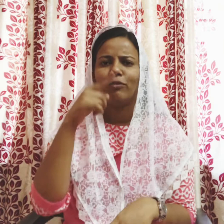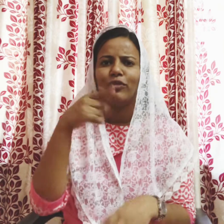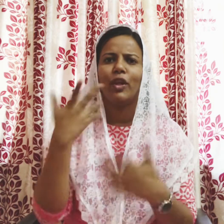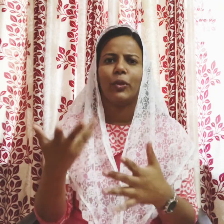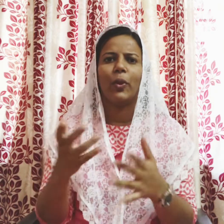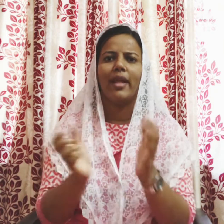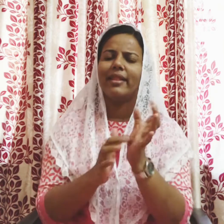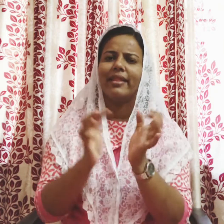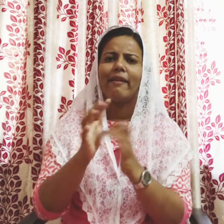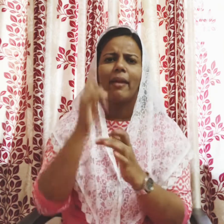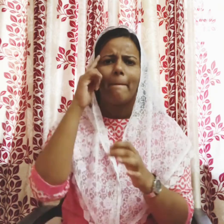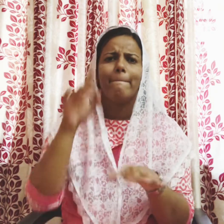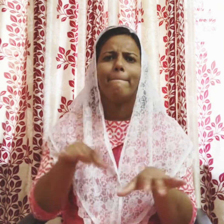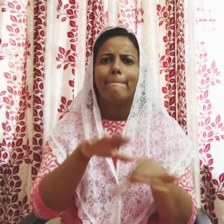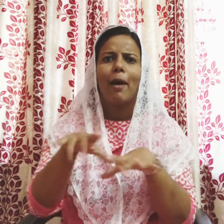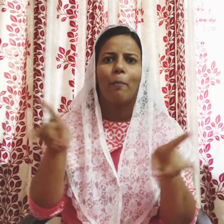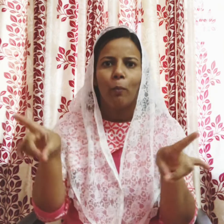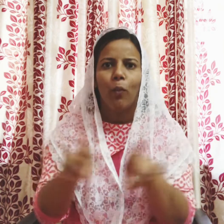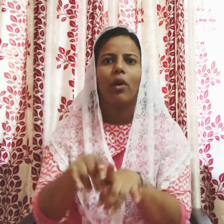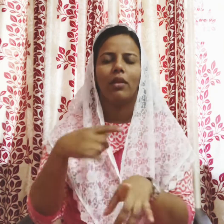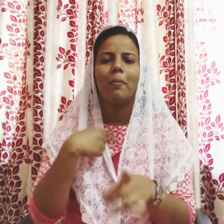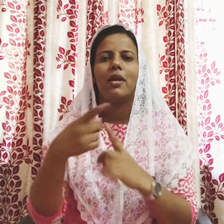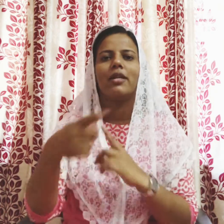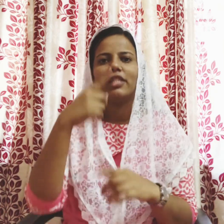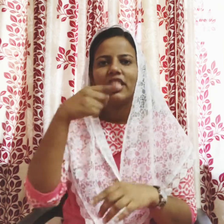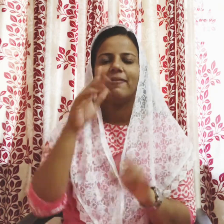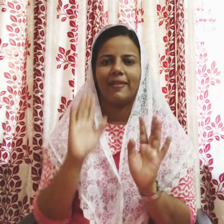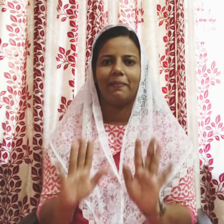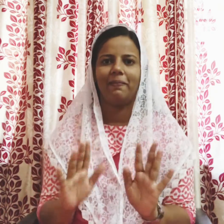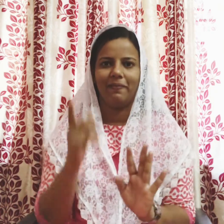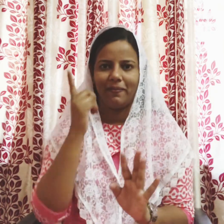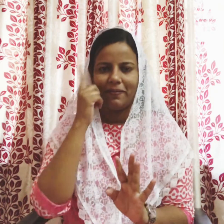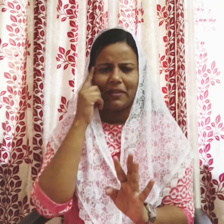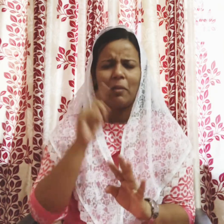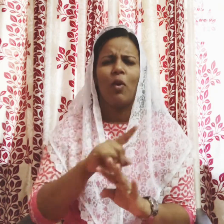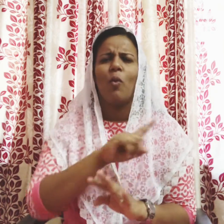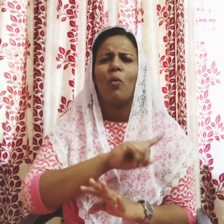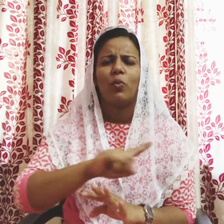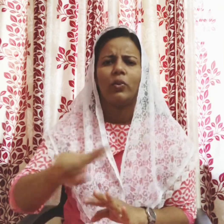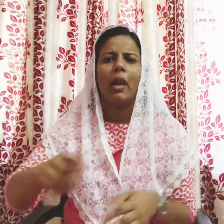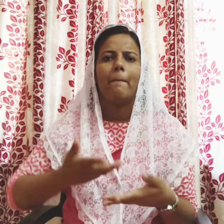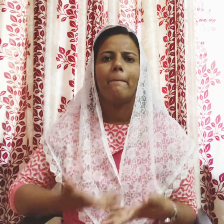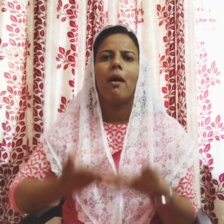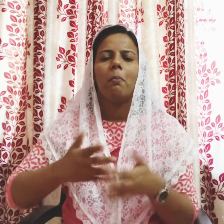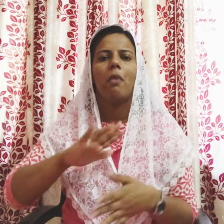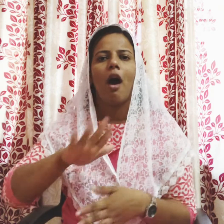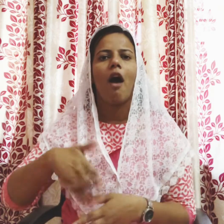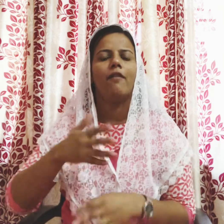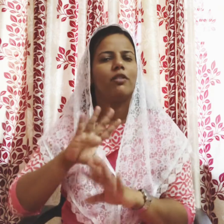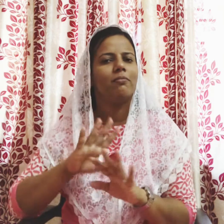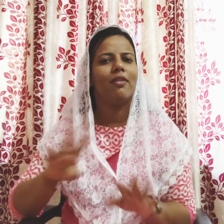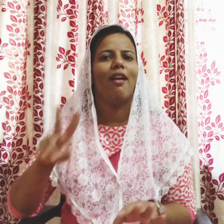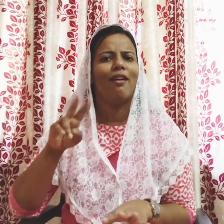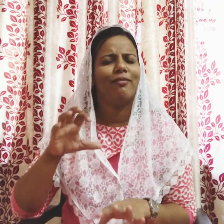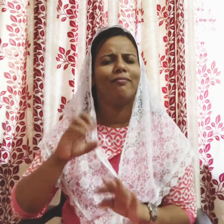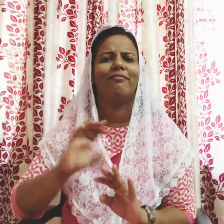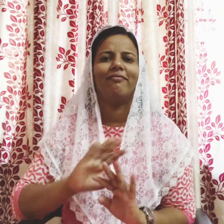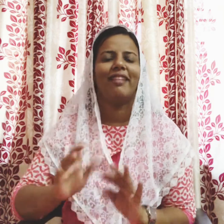ദൈവം ഓൾറെഡി പ്ലാൻ ചെയ്ത പദ്ധതിക്കകത്തൂടെ നമ്മൾ പൊയ്ക്കൊണ്ടിരിക്കുക. അതുകൊണ്ട് നമ്മൾ ഒന്നിനെക്കുറിച്ചും ഭാരപ്പെടേണ്ട ആവശ്യമില്ല. കാരണം കർത്താവ് എന്താണോ